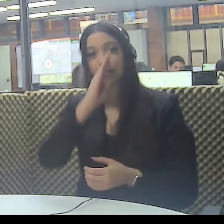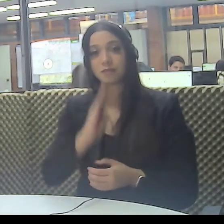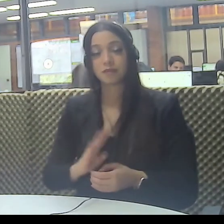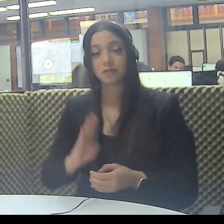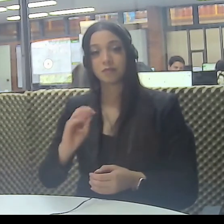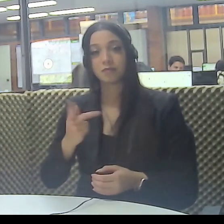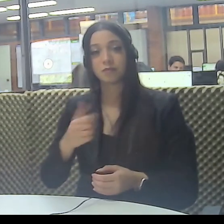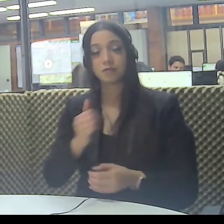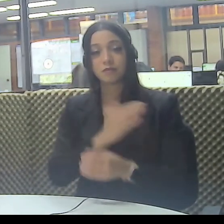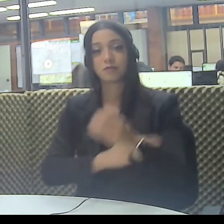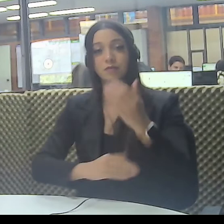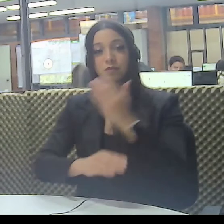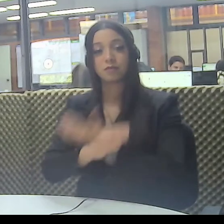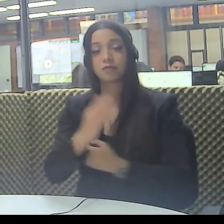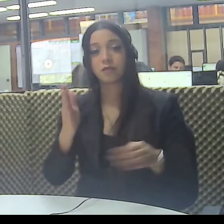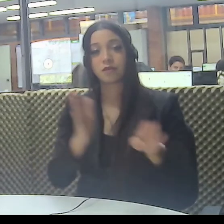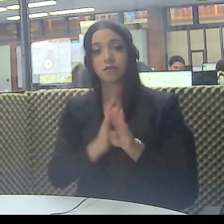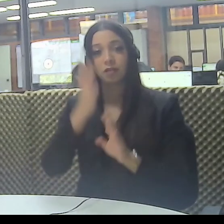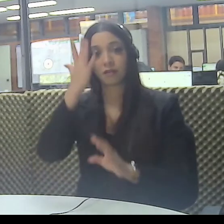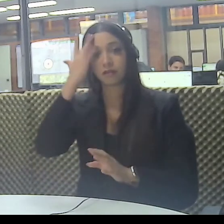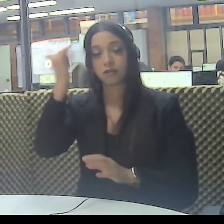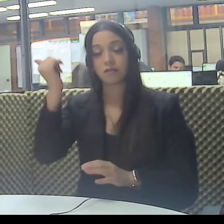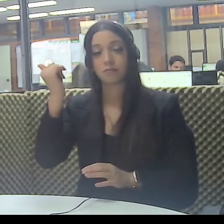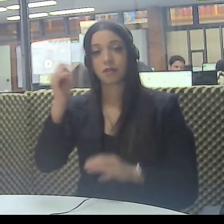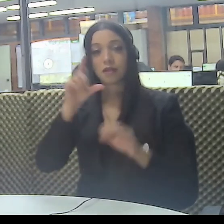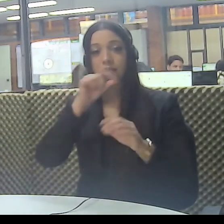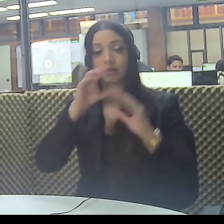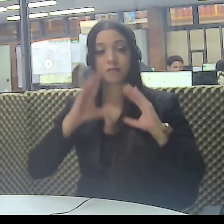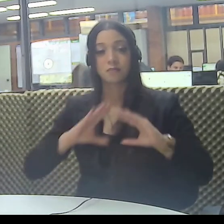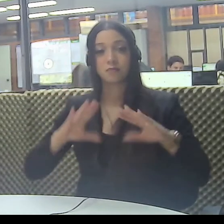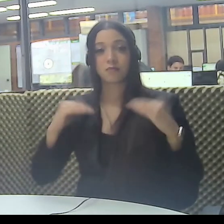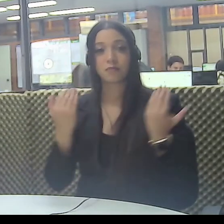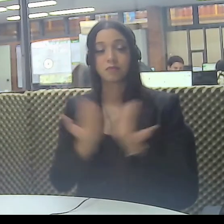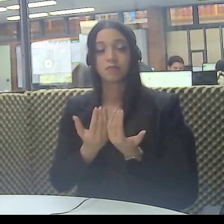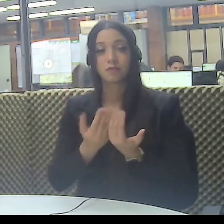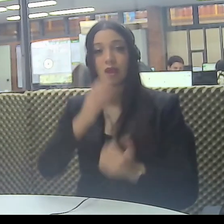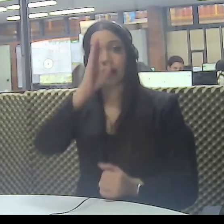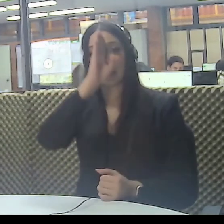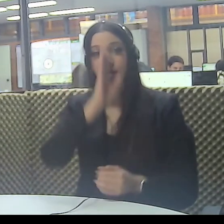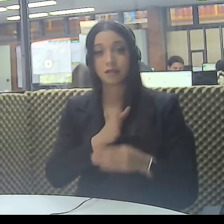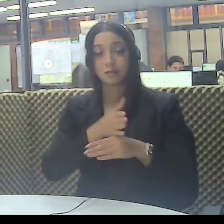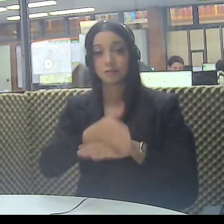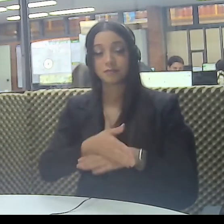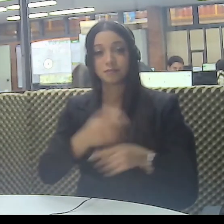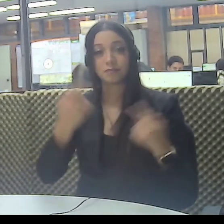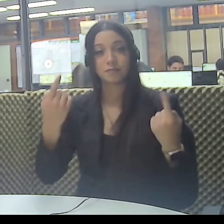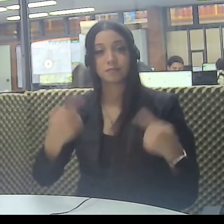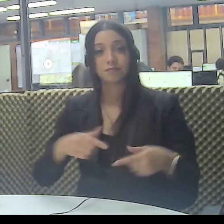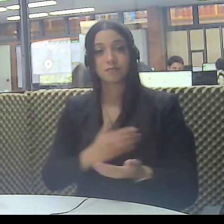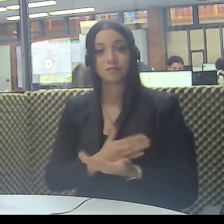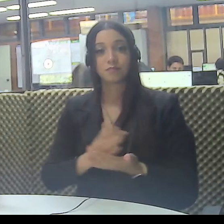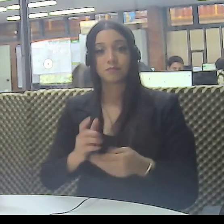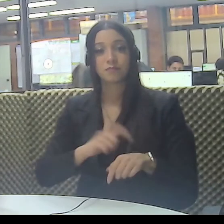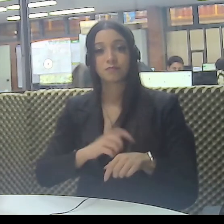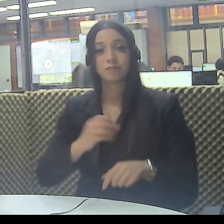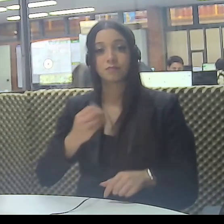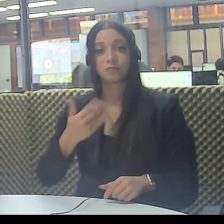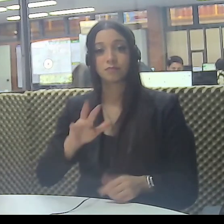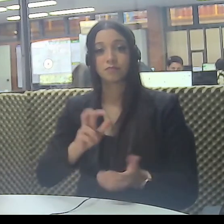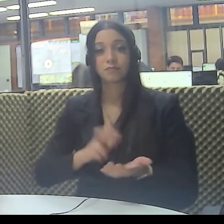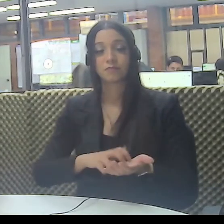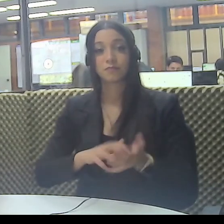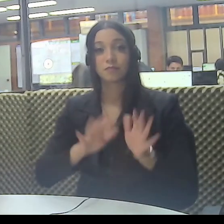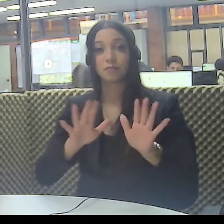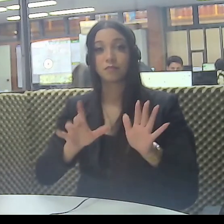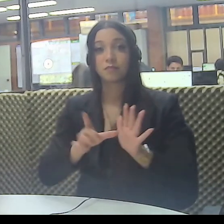Bocha Paralímpica continua até amanhã na Arena Sabiazinho, com entrada franca. As disputas começam às 9h30 da manhã, e